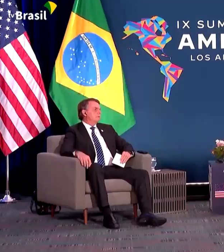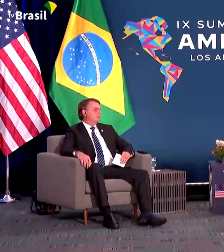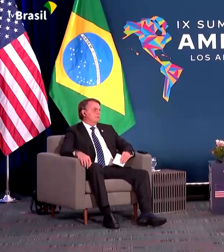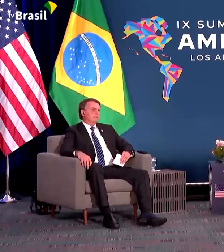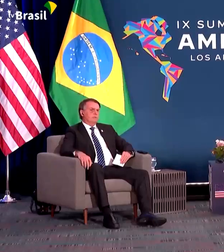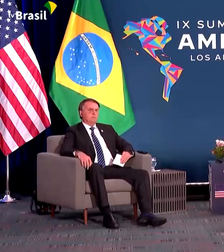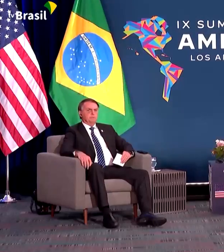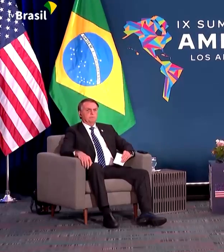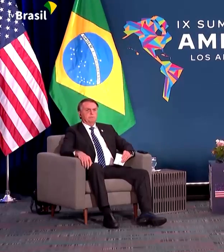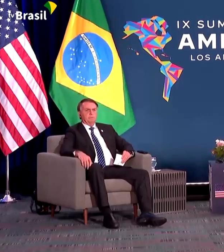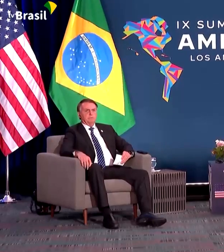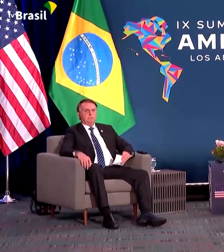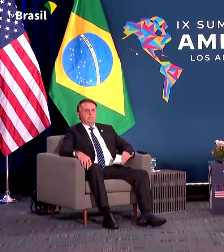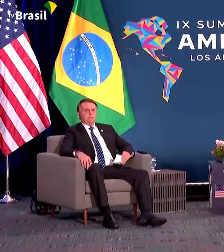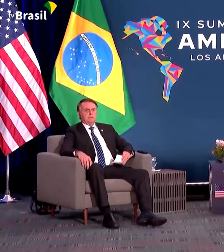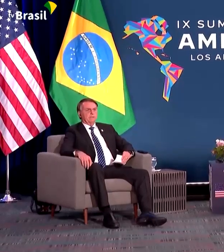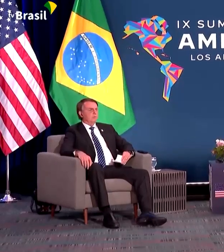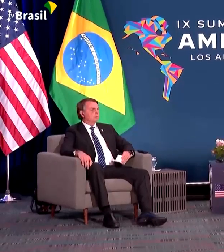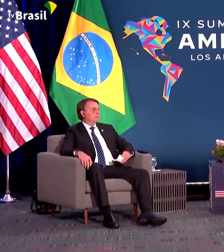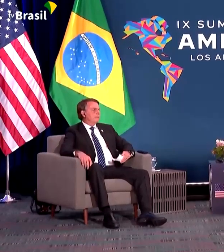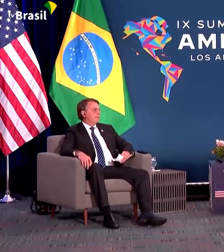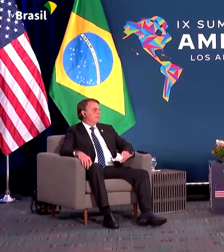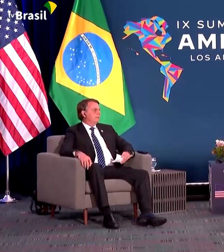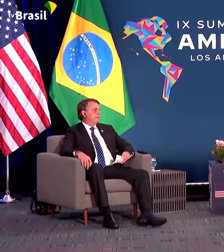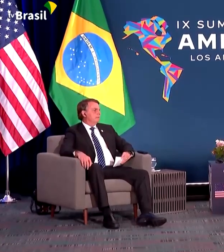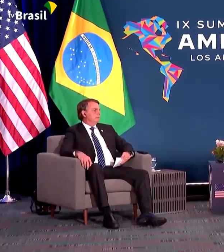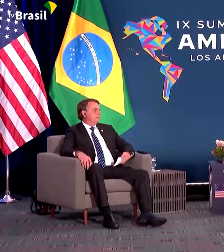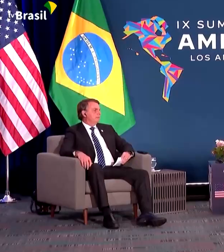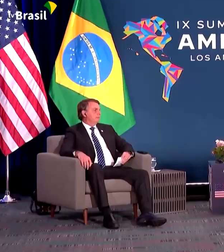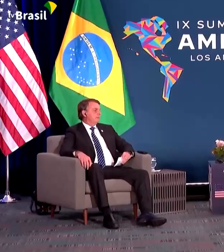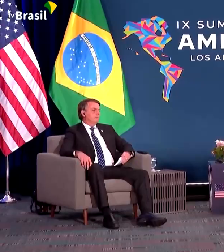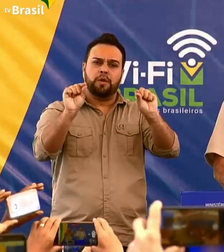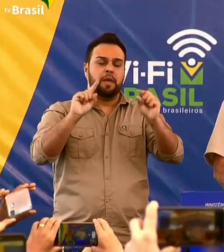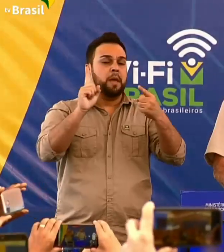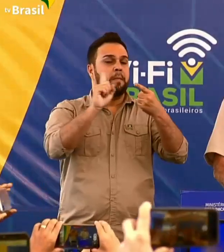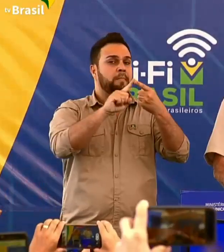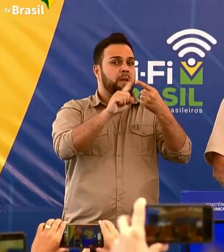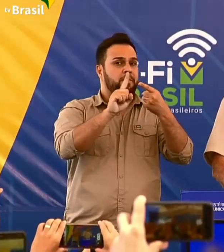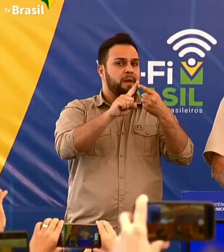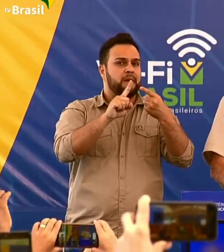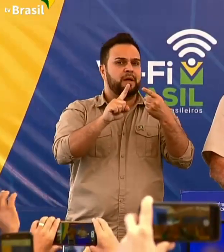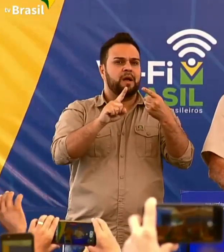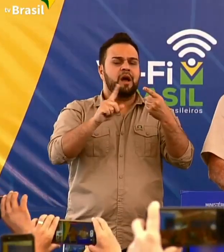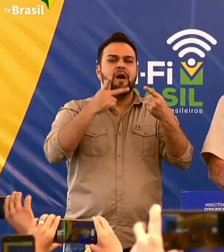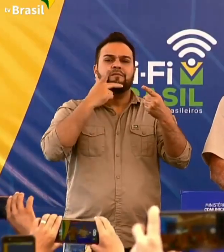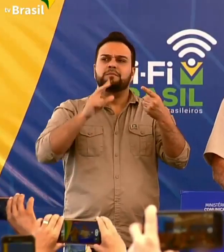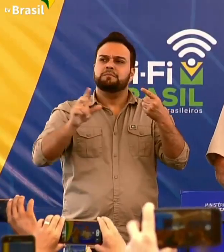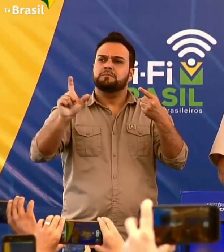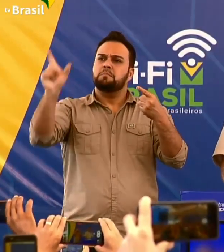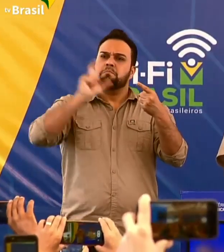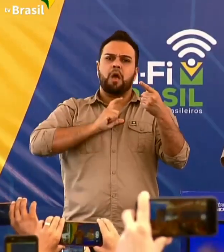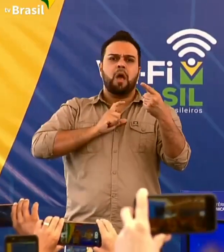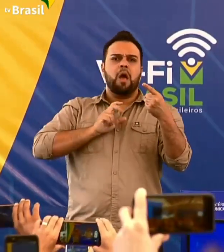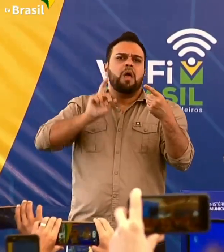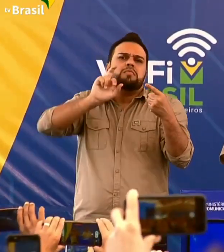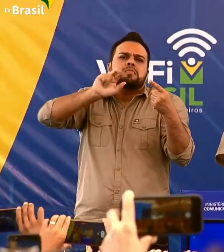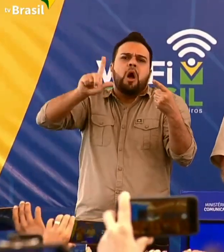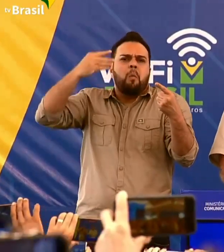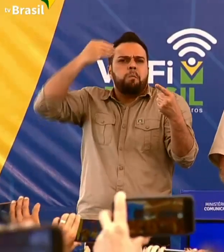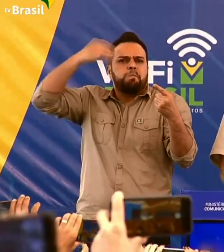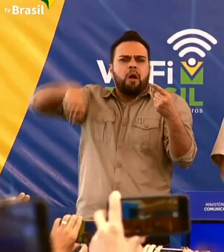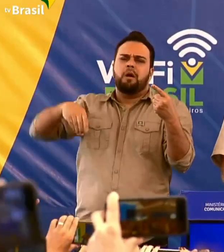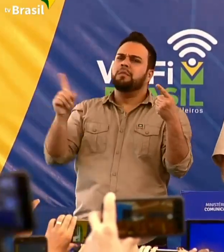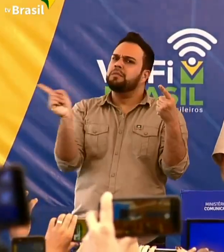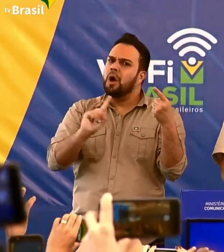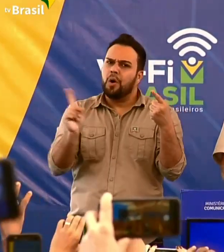com o presidente norte-americano Joe biden semana passada sem dar mais detalhes e alfinetou o ex-presidente Lula do